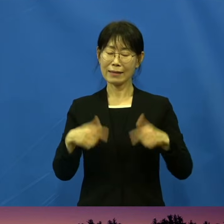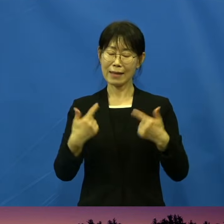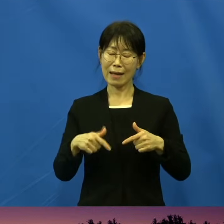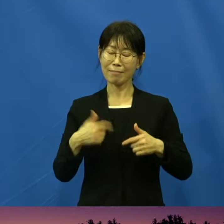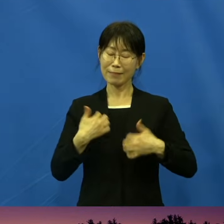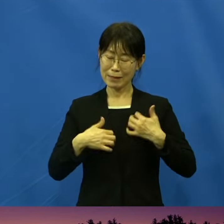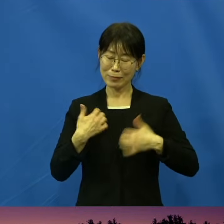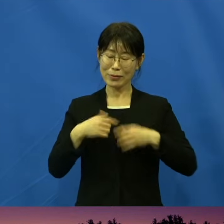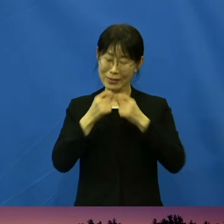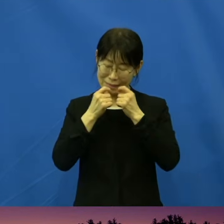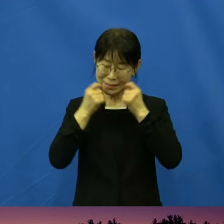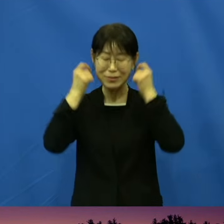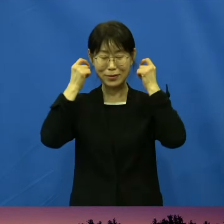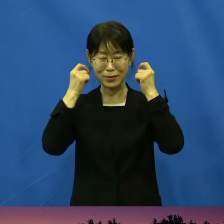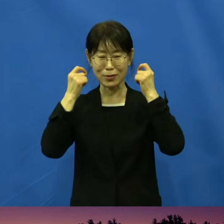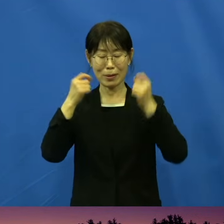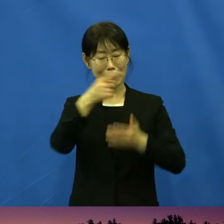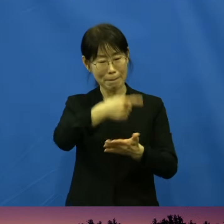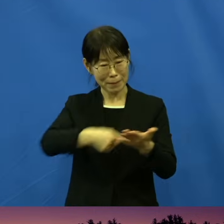배알도 없는 사람처럼 보여야 돼요.